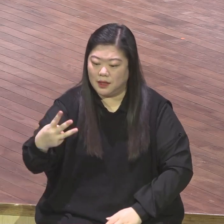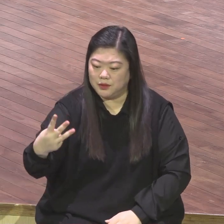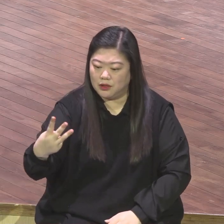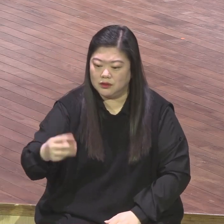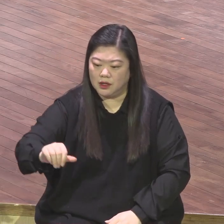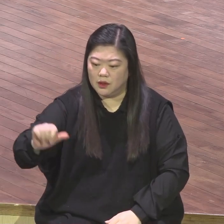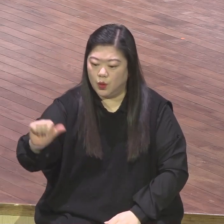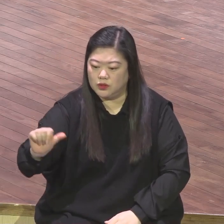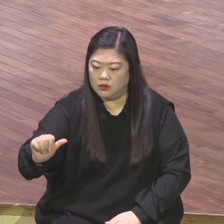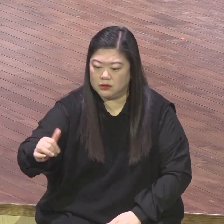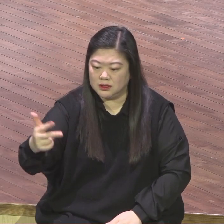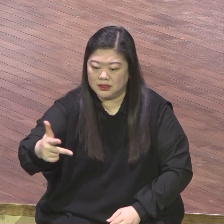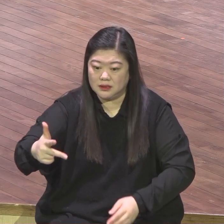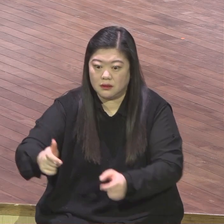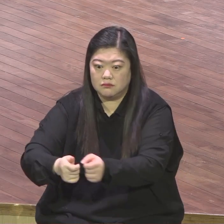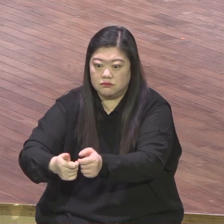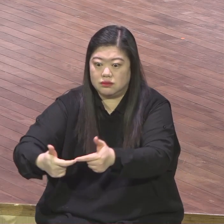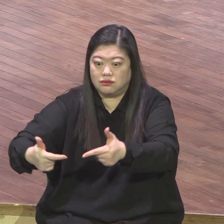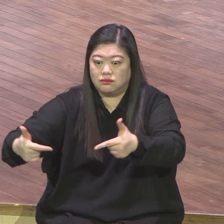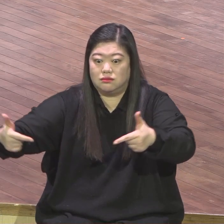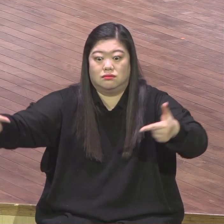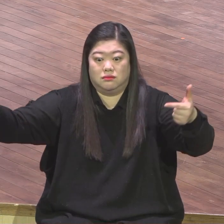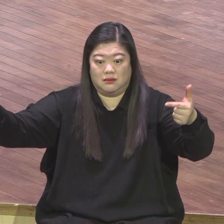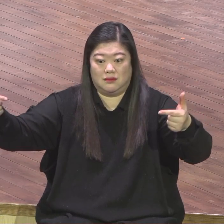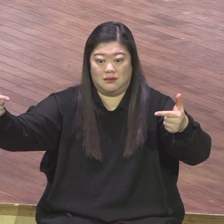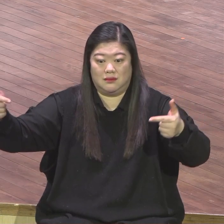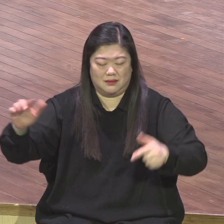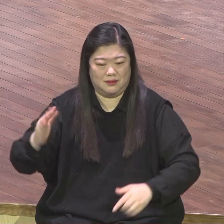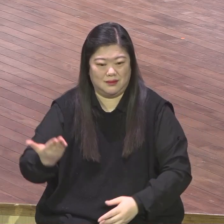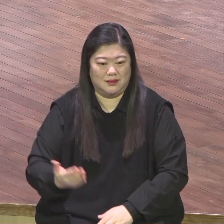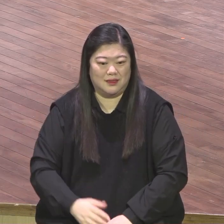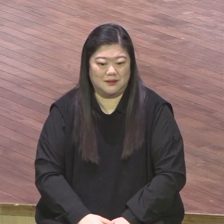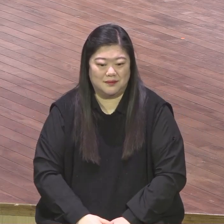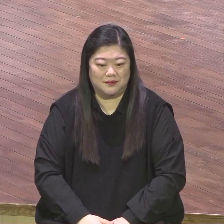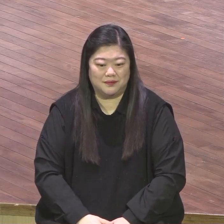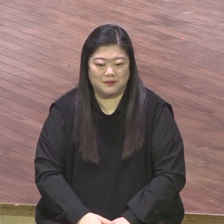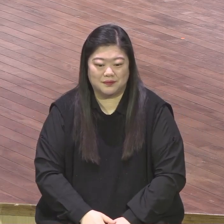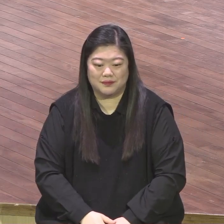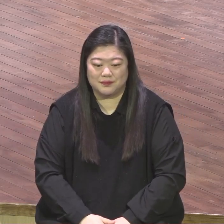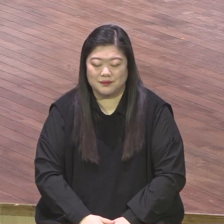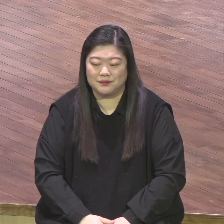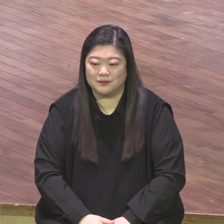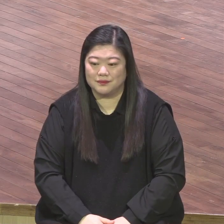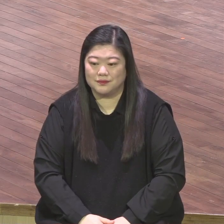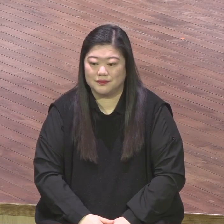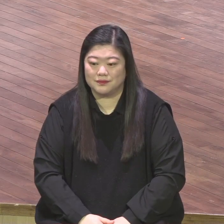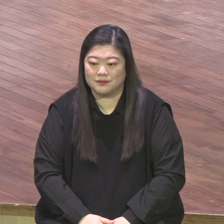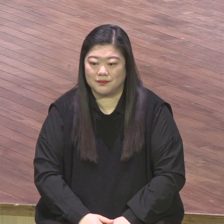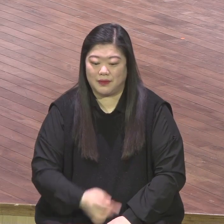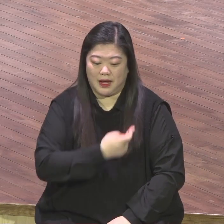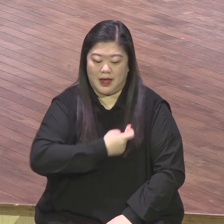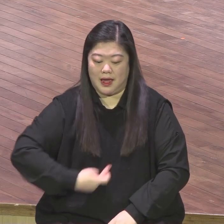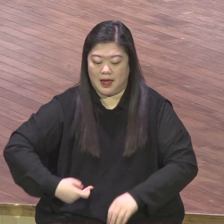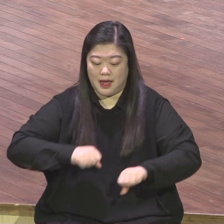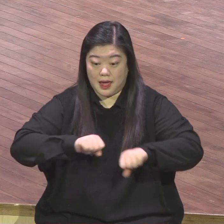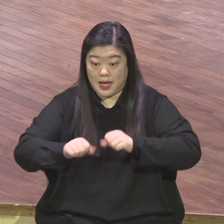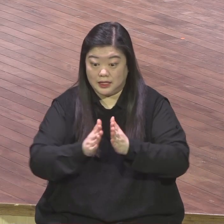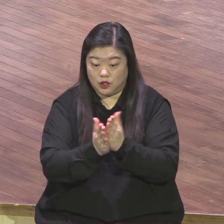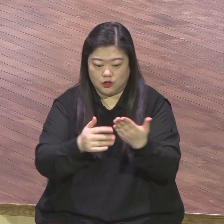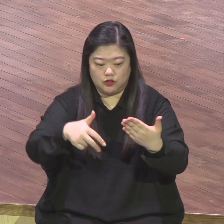이런 산 증거가 막 일어났잖아요. 사도행전 9장에 보면 사도 바울의